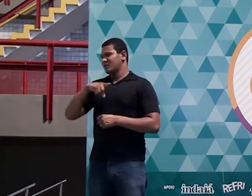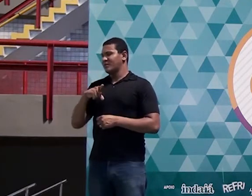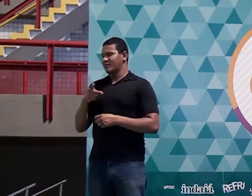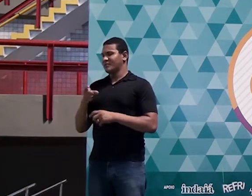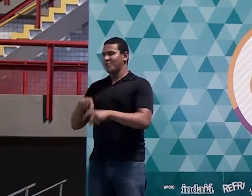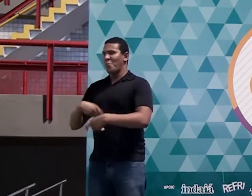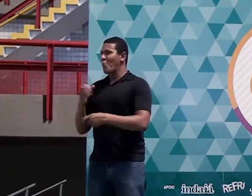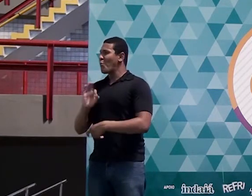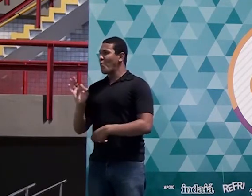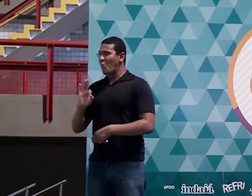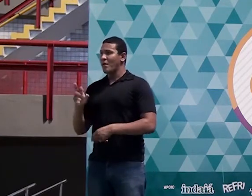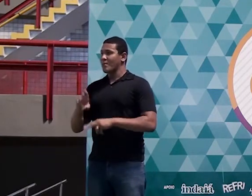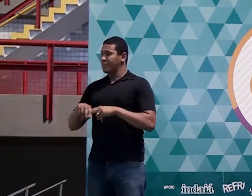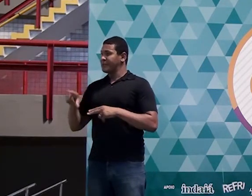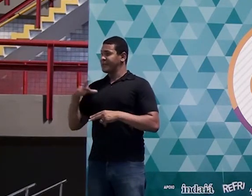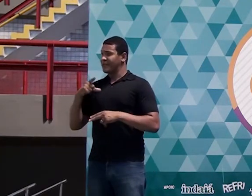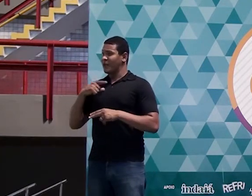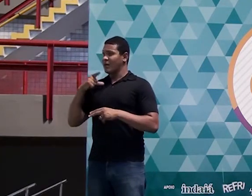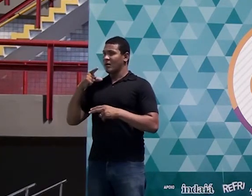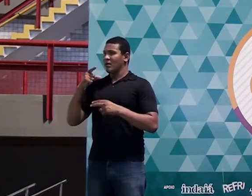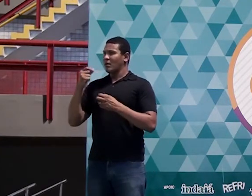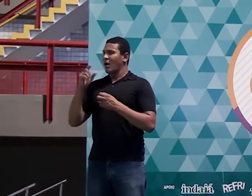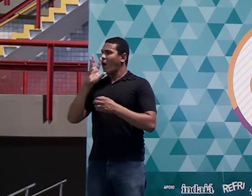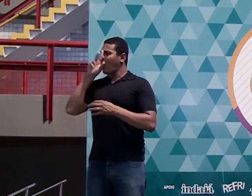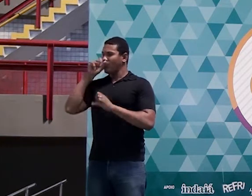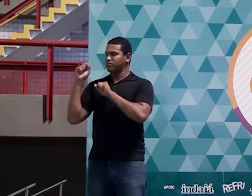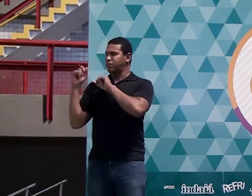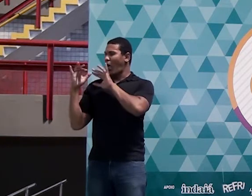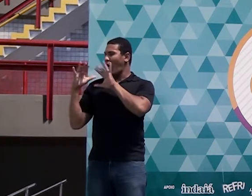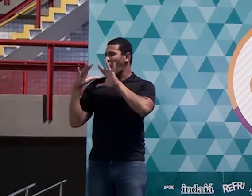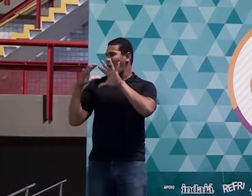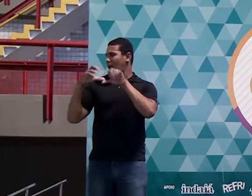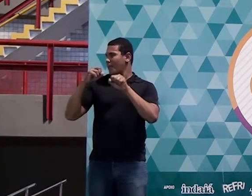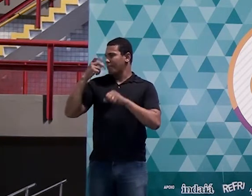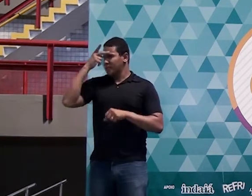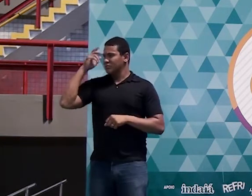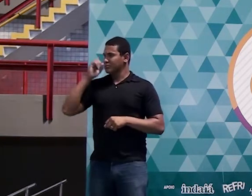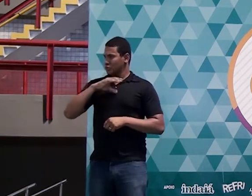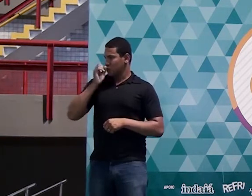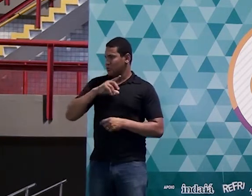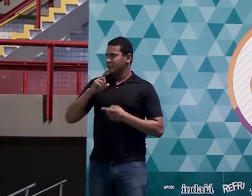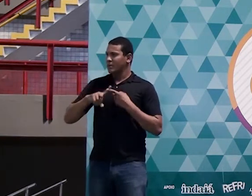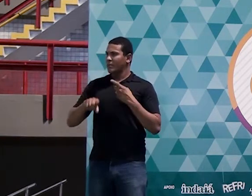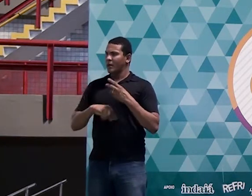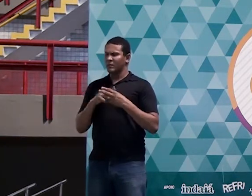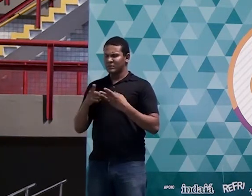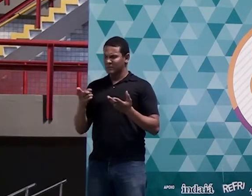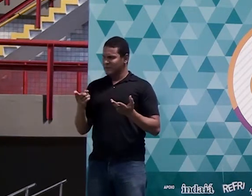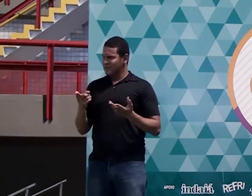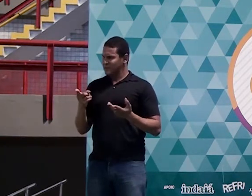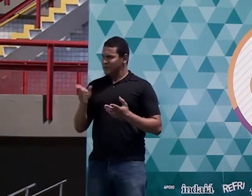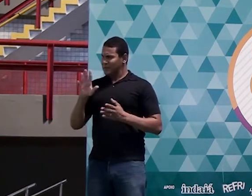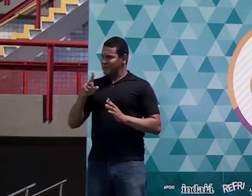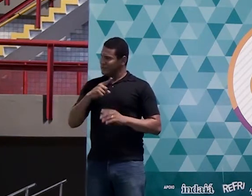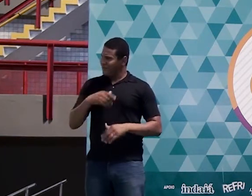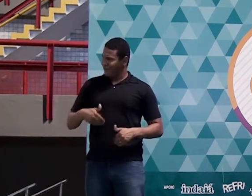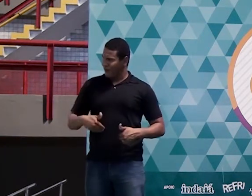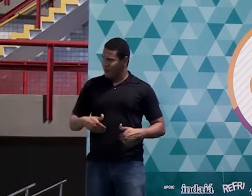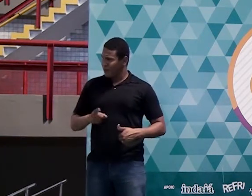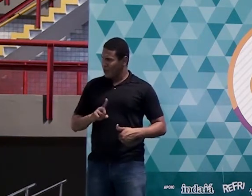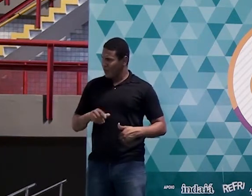técnica. Então a capacidade de produção era bem pequena. Professor, eles não morriam de fome não.